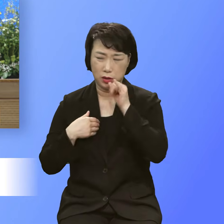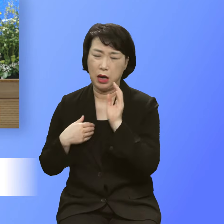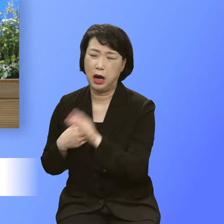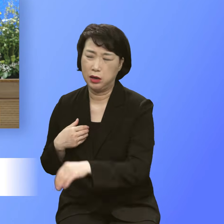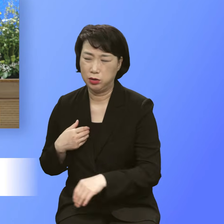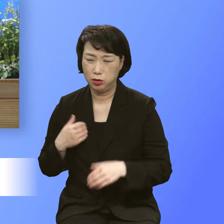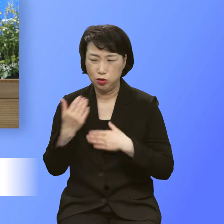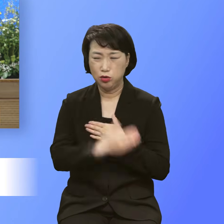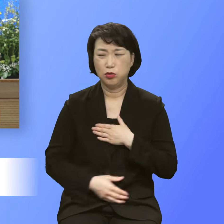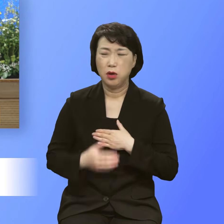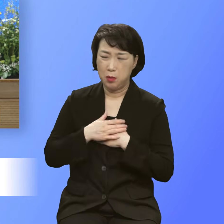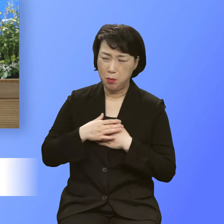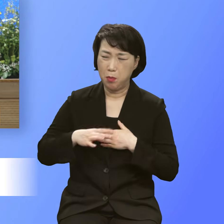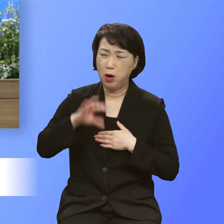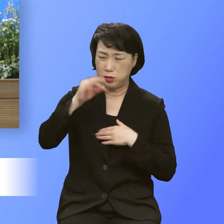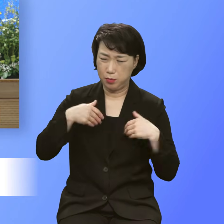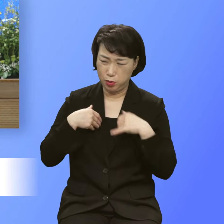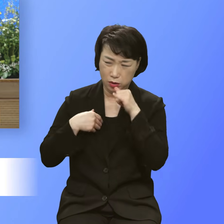살아야지. 육신이 우선이지.